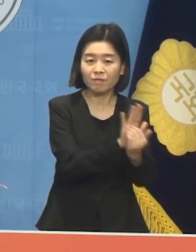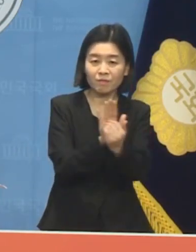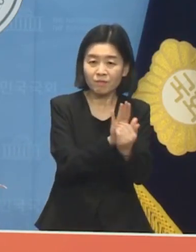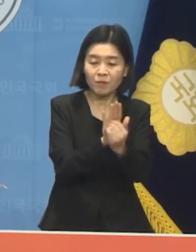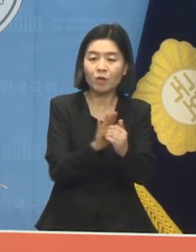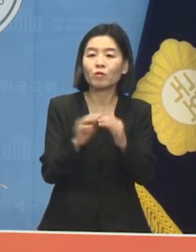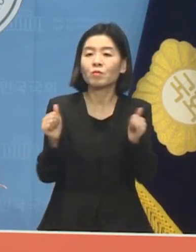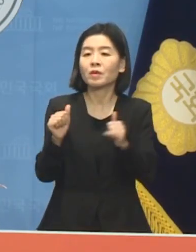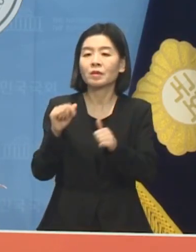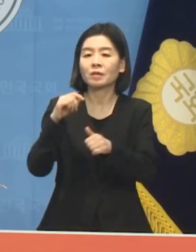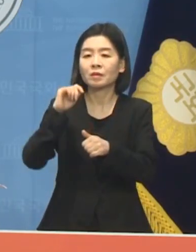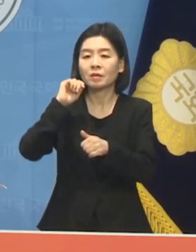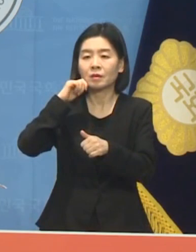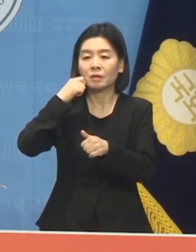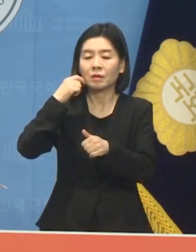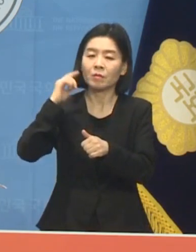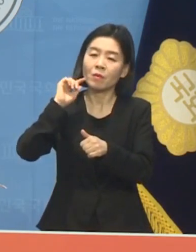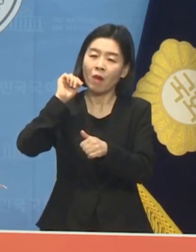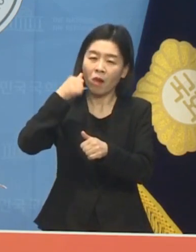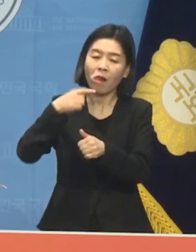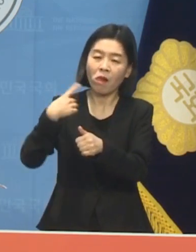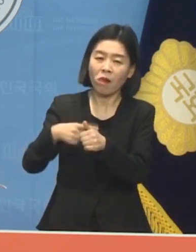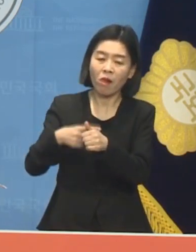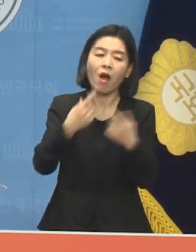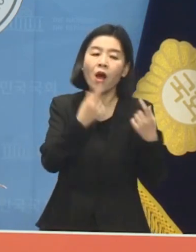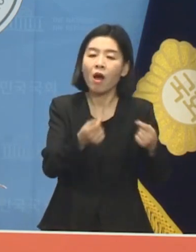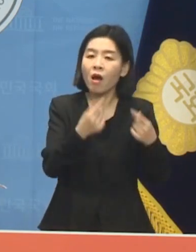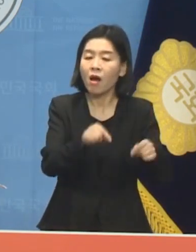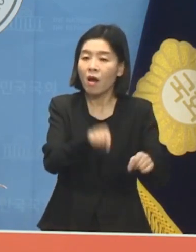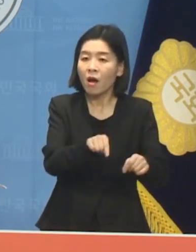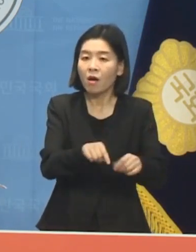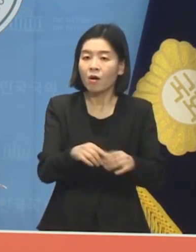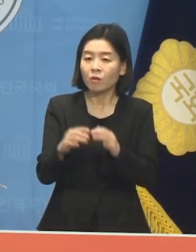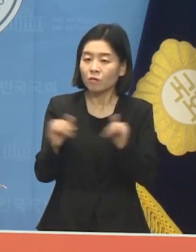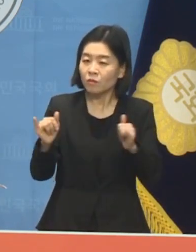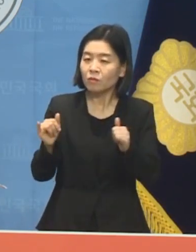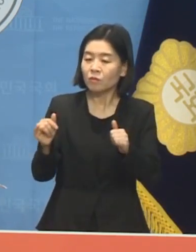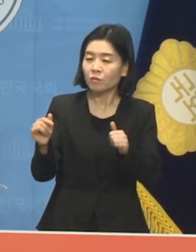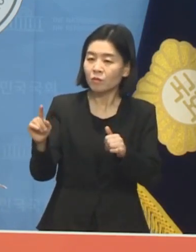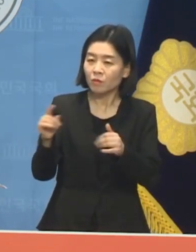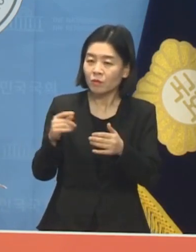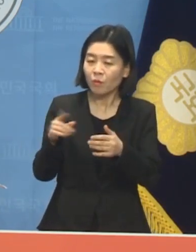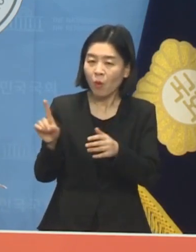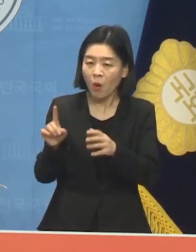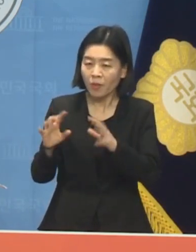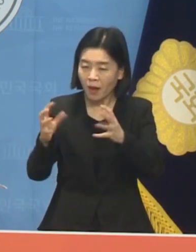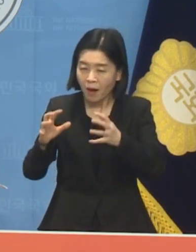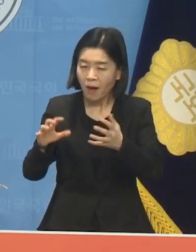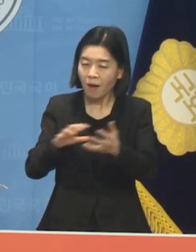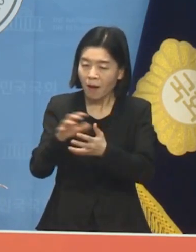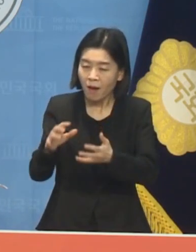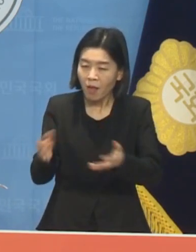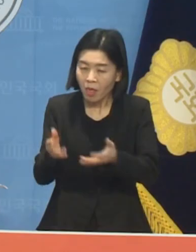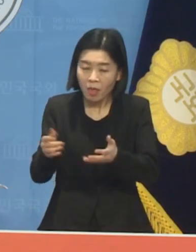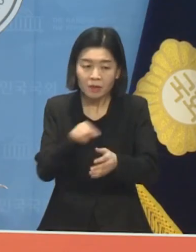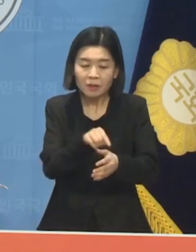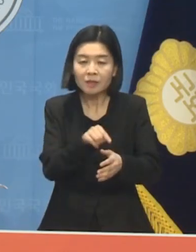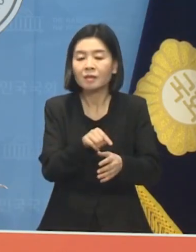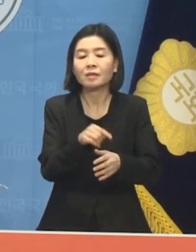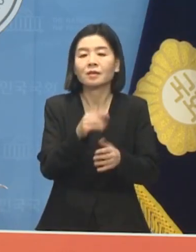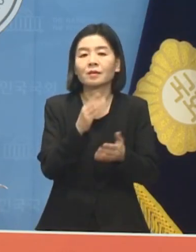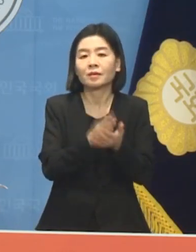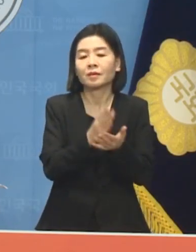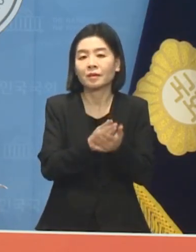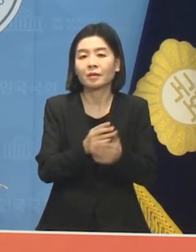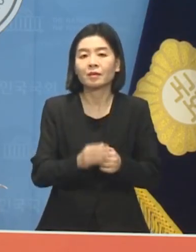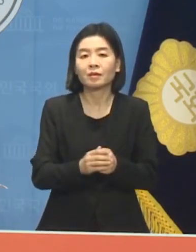국정 방목잡기로 국민 분열을 획책하는 비열한 정치 행보를 즉각 멈추라. 더불어민주당은